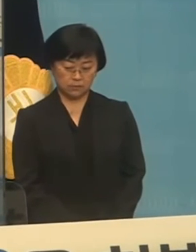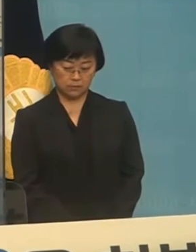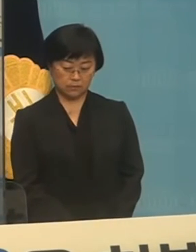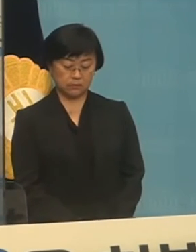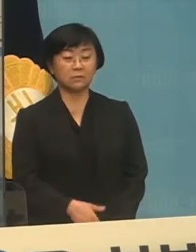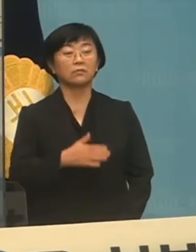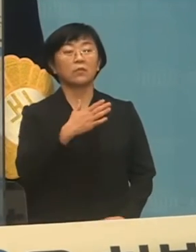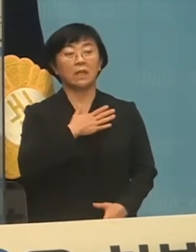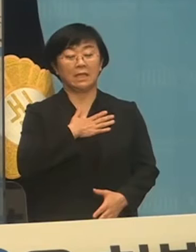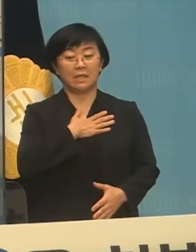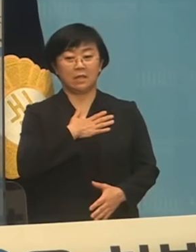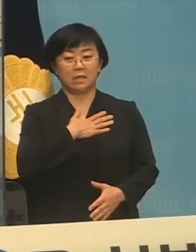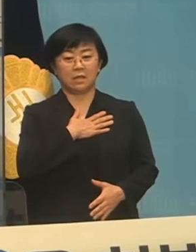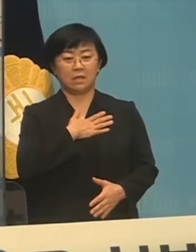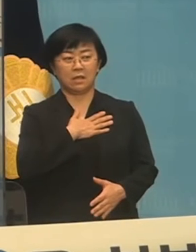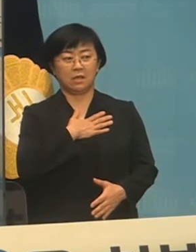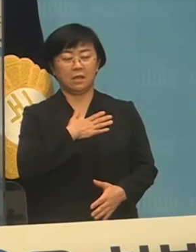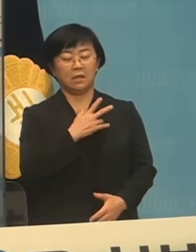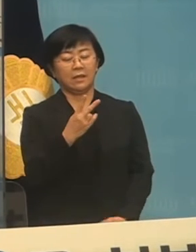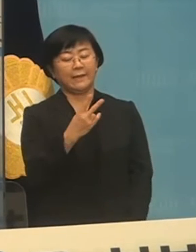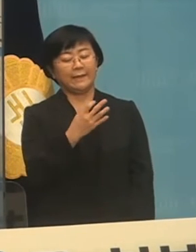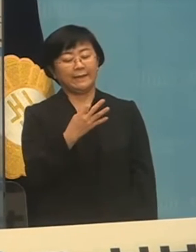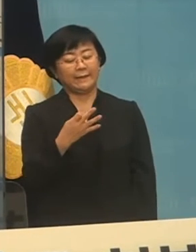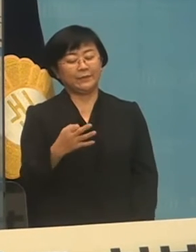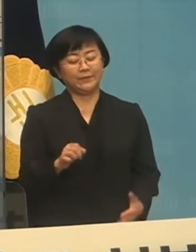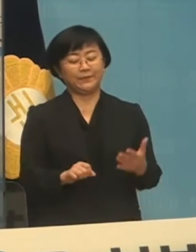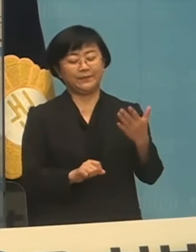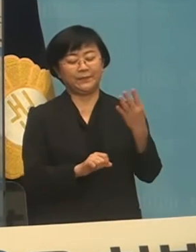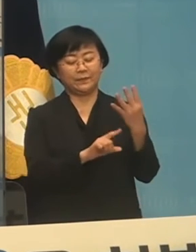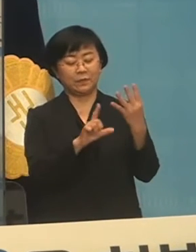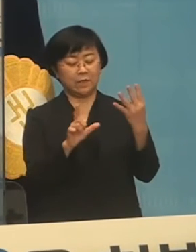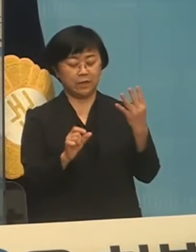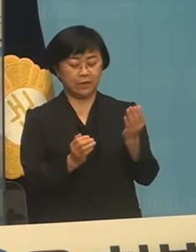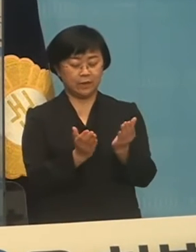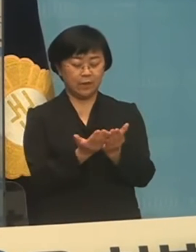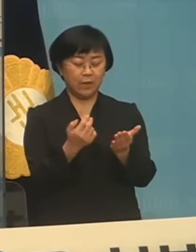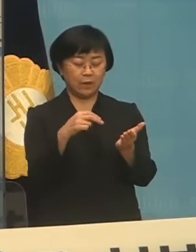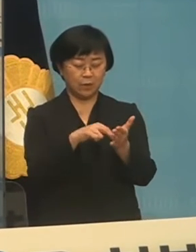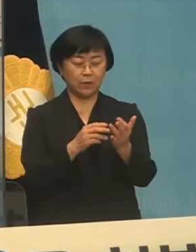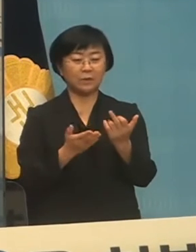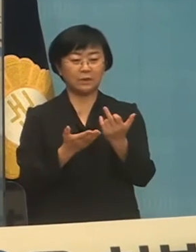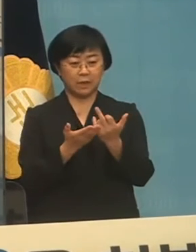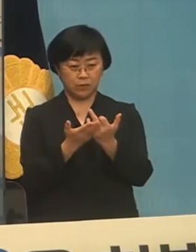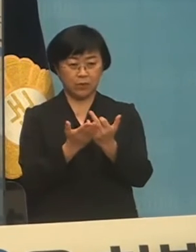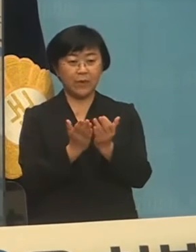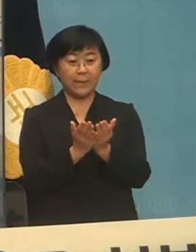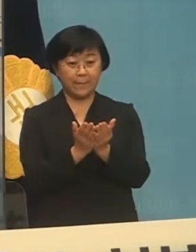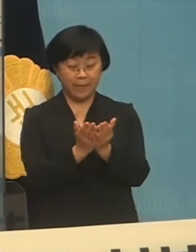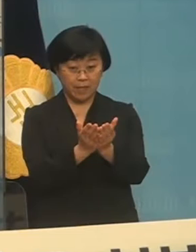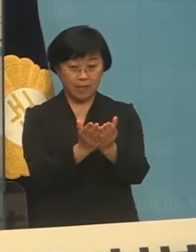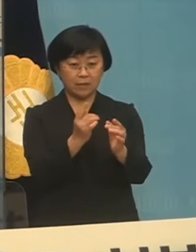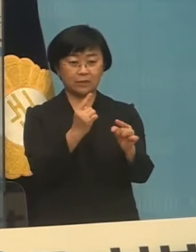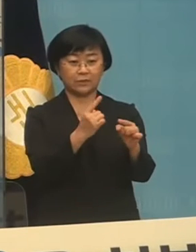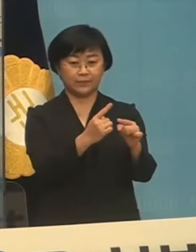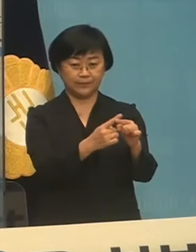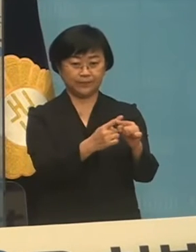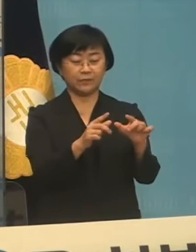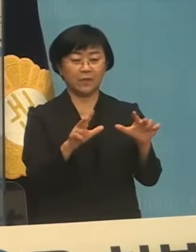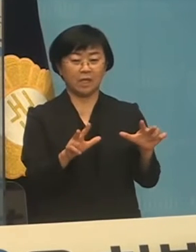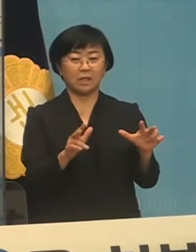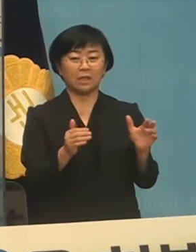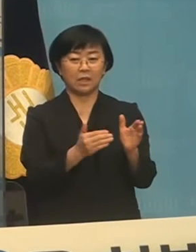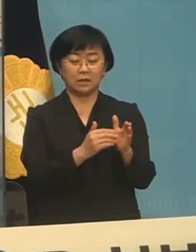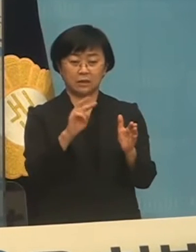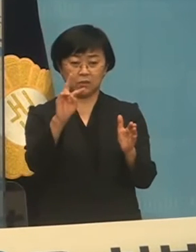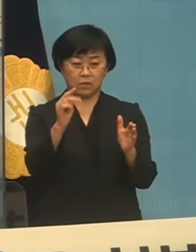제 아이는 2014년 4월 세월호를 타고 제주로 가다가 지금까지